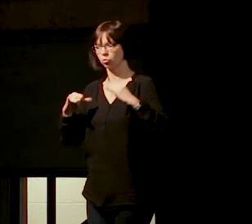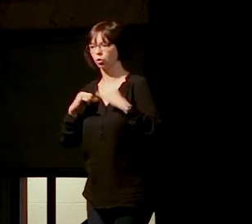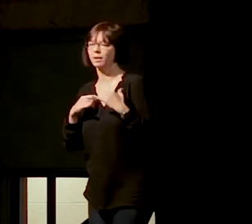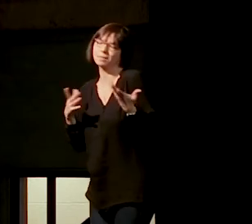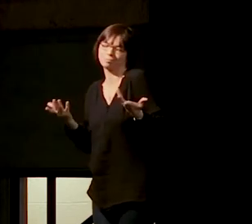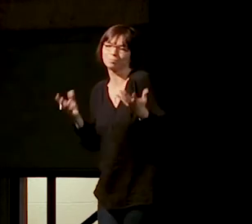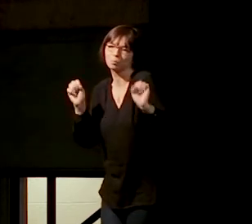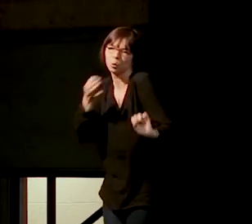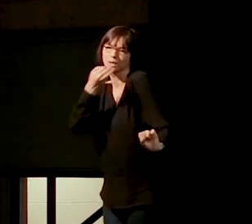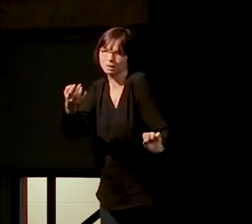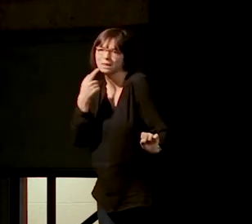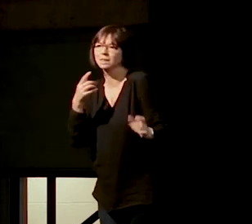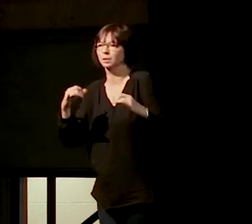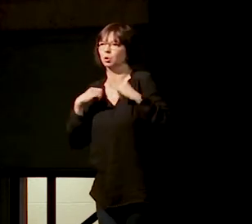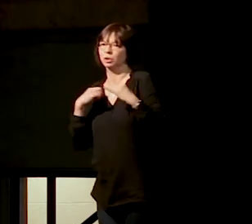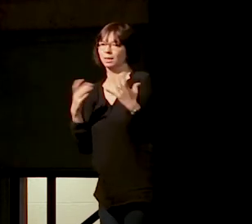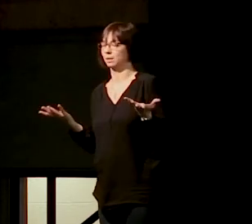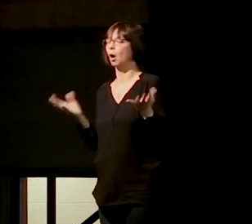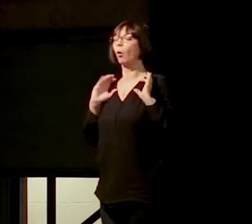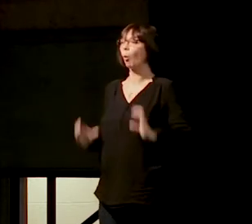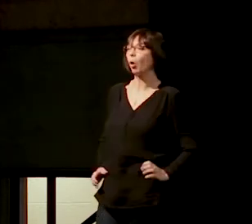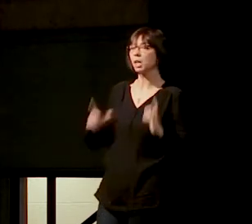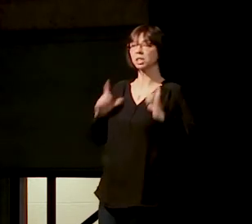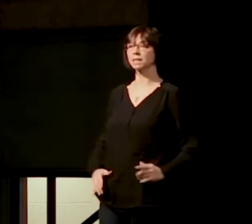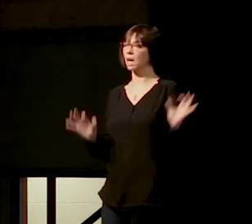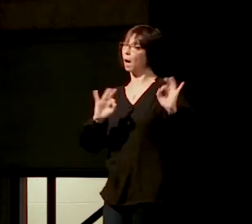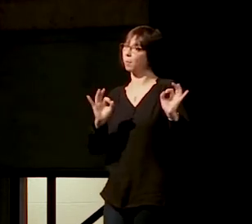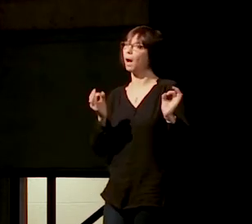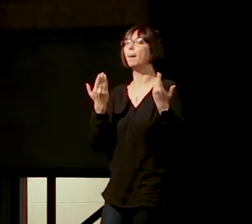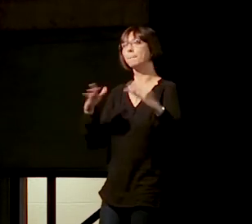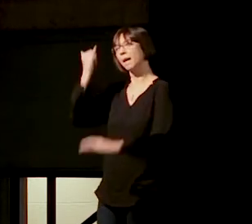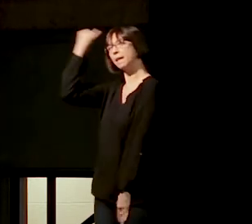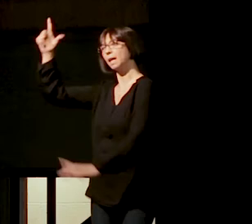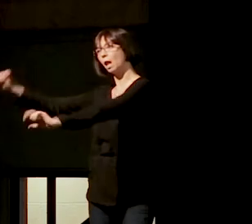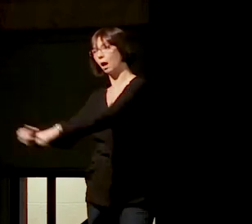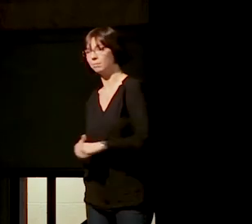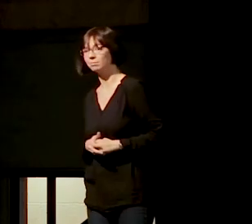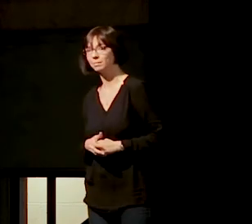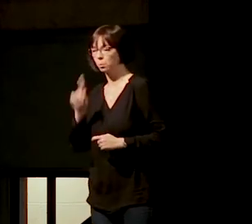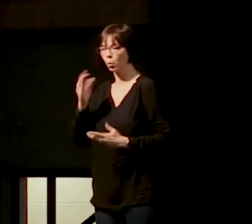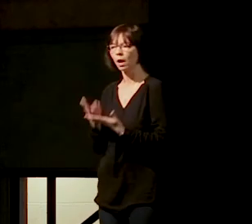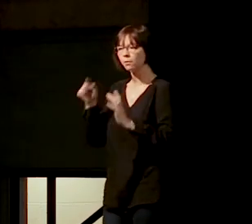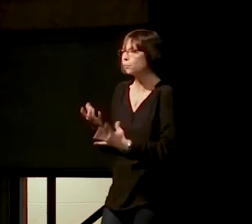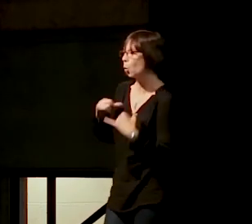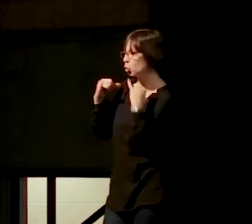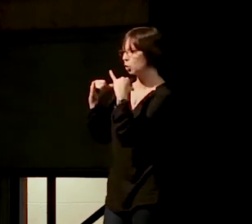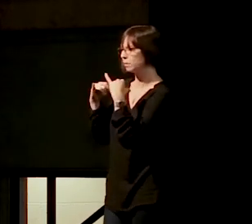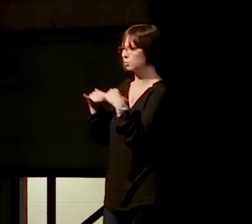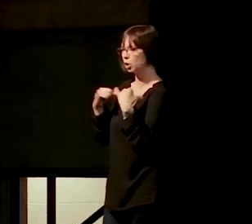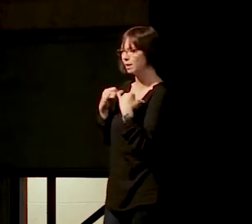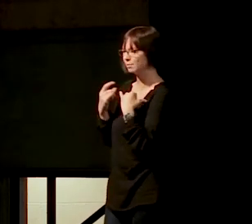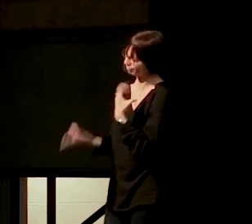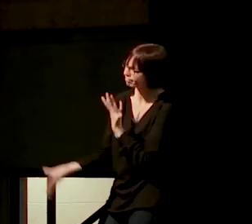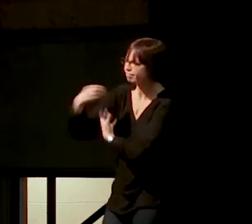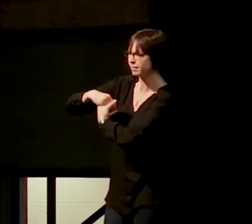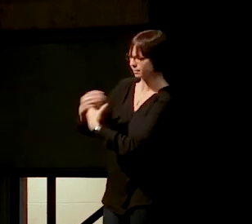permettez-moi cette paraphrase, on n'a peut-être pas de collège ni de lycée, mais on a des idées. Alors impliquons plus encore la jeunesse. C'est une co-construction, là